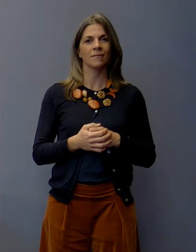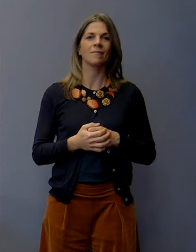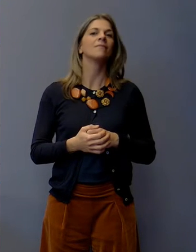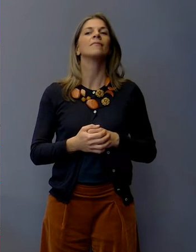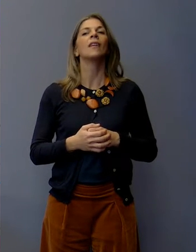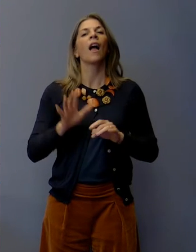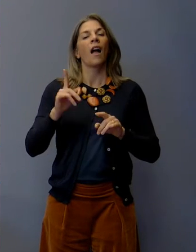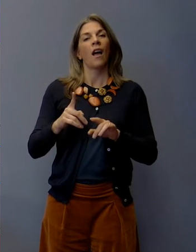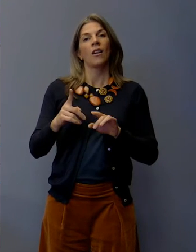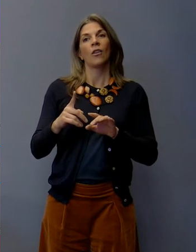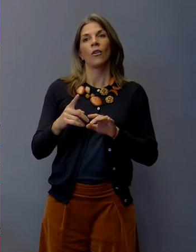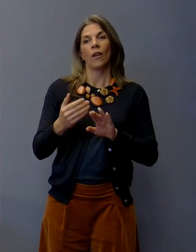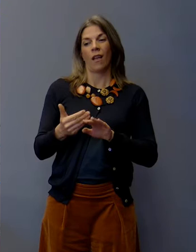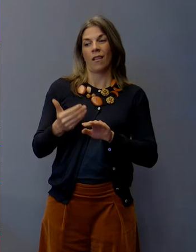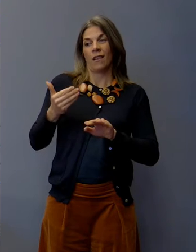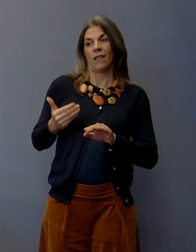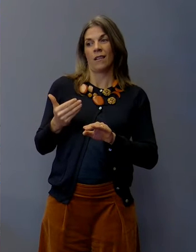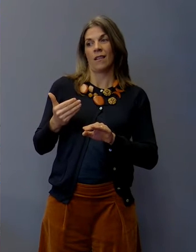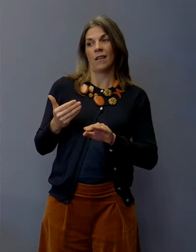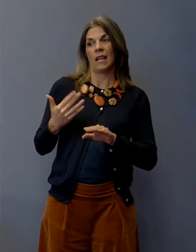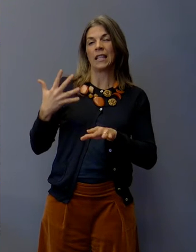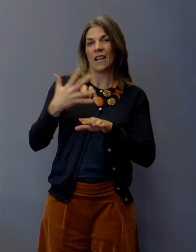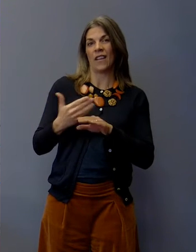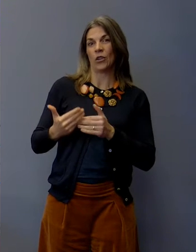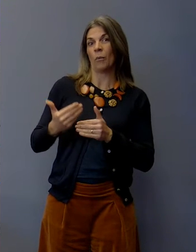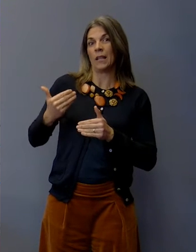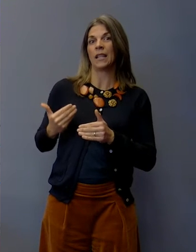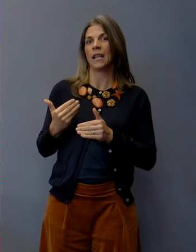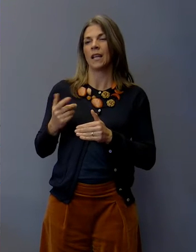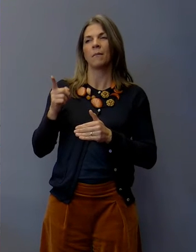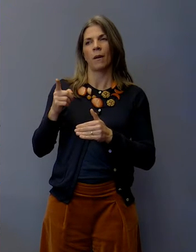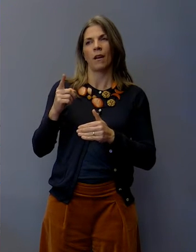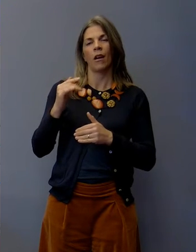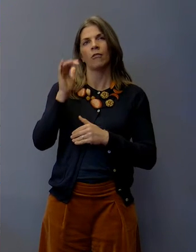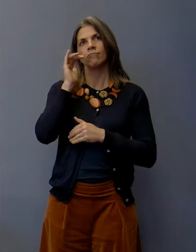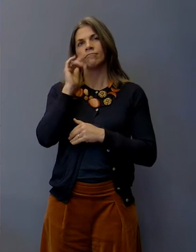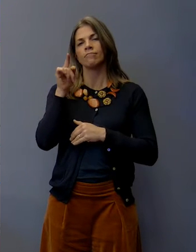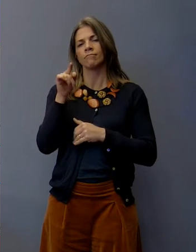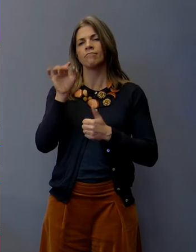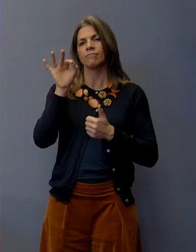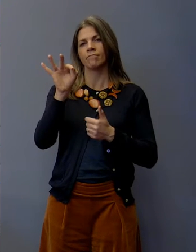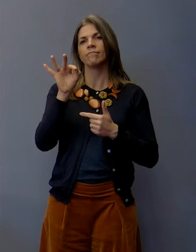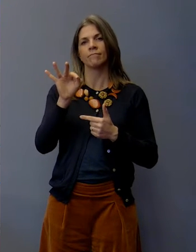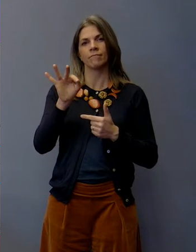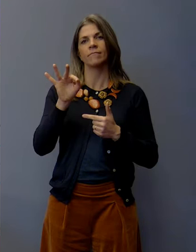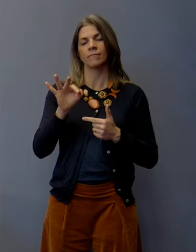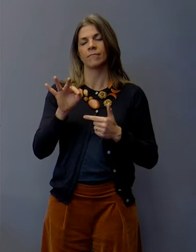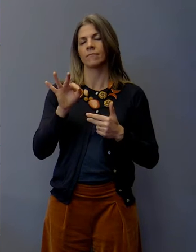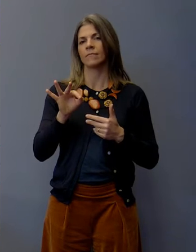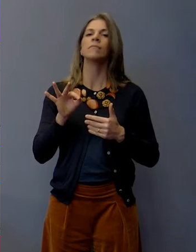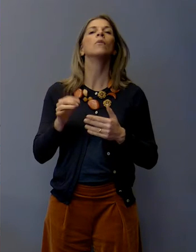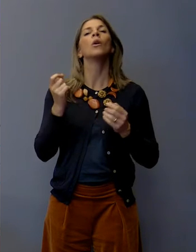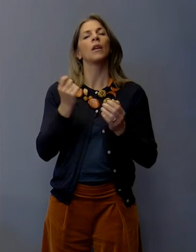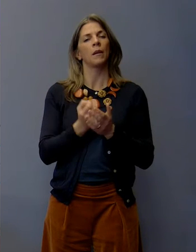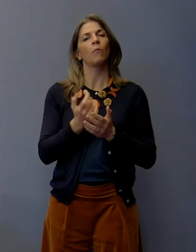preceduto sono ha sottolineato alcuni aspetti importanti che riguardano elementi di forte